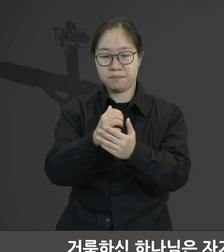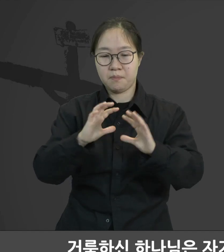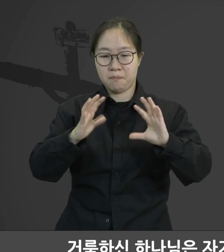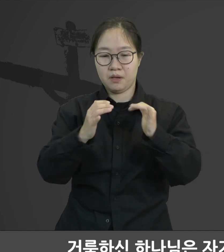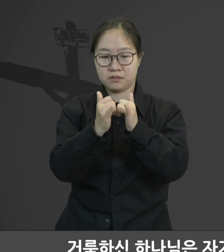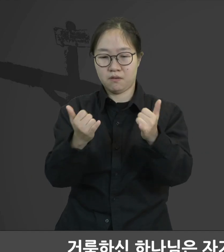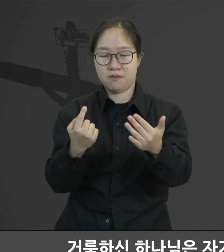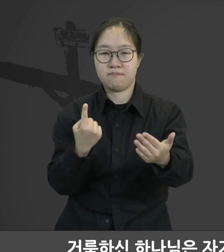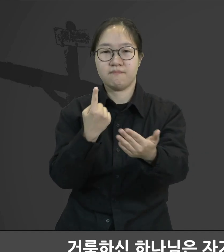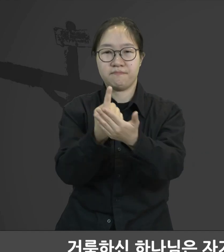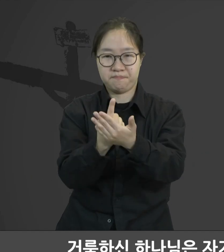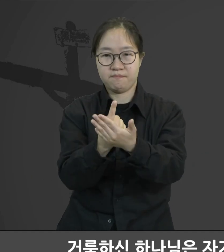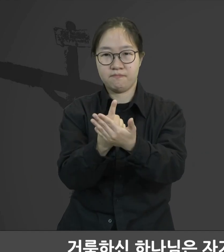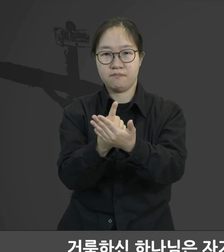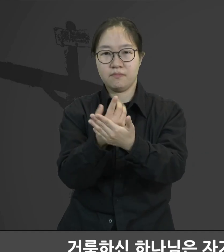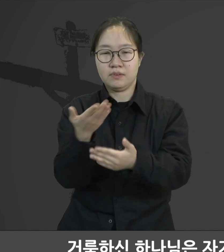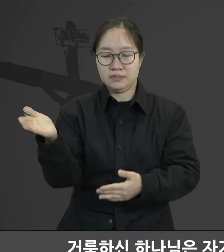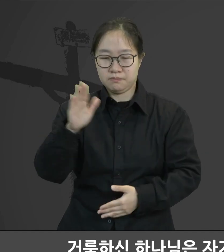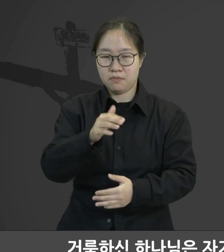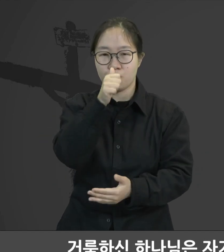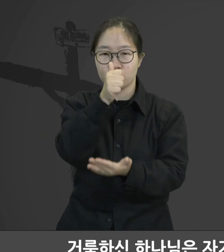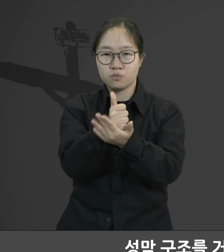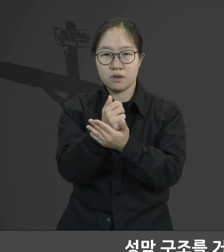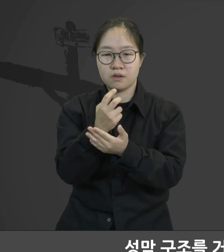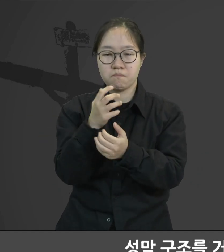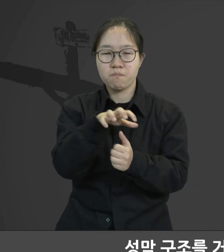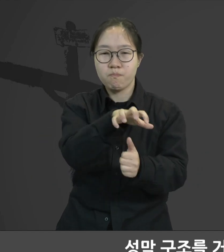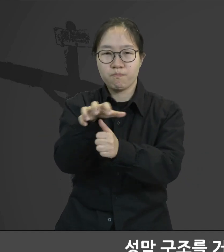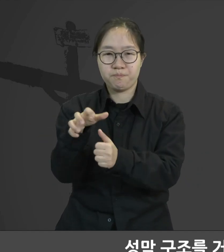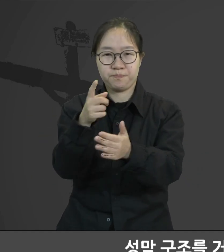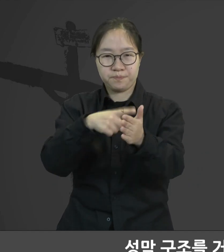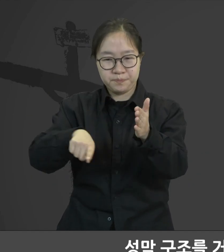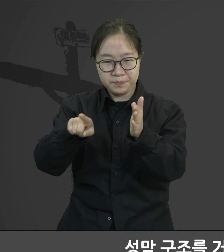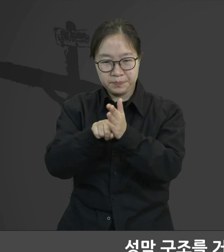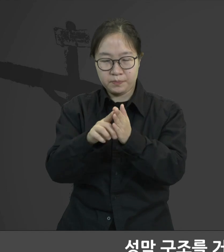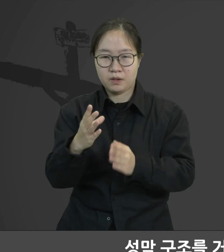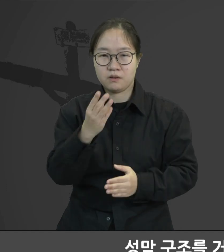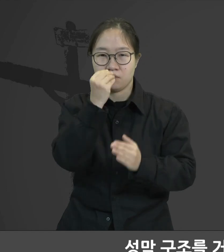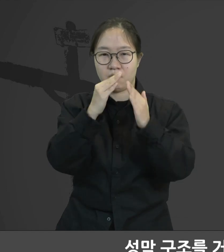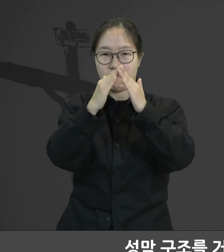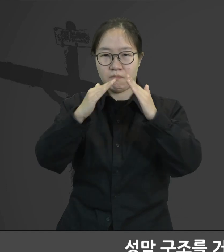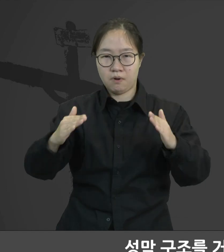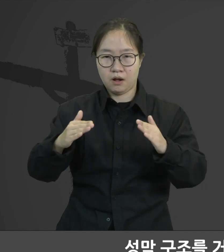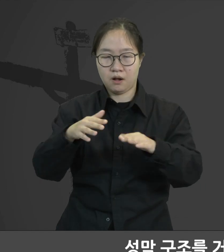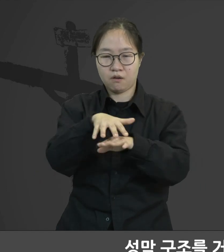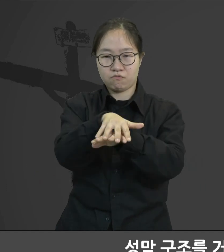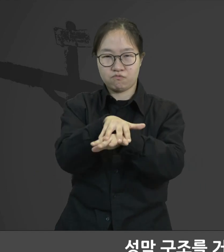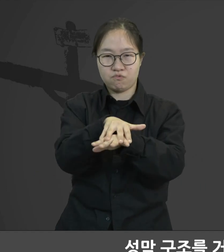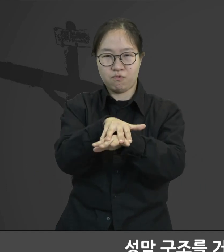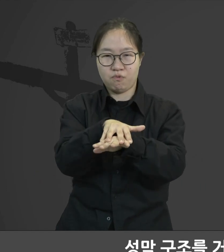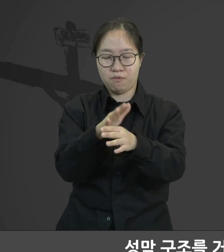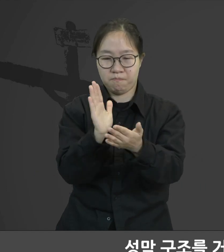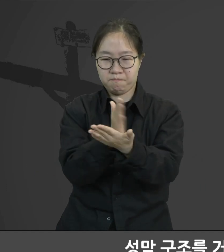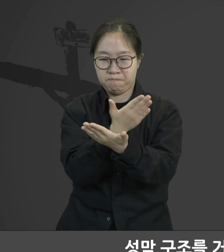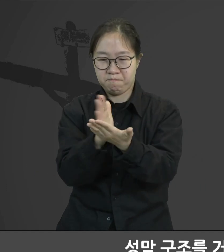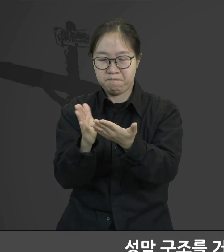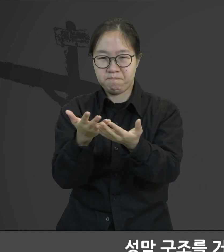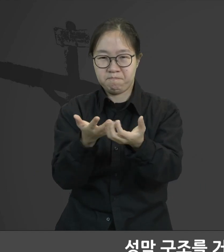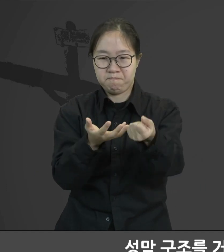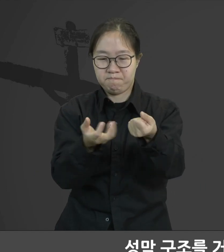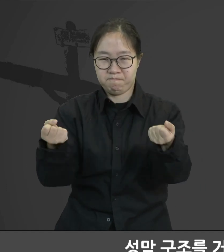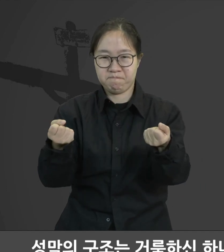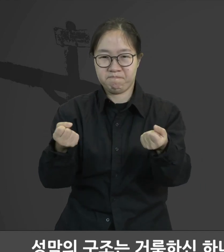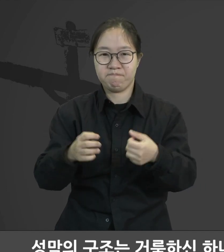가운데 머무셨지만 죄인들을 보호하기 위해 성막 구조를 거룩함에 따라 구분해 경계를 분명히